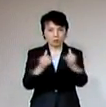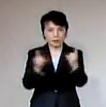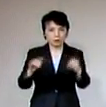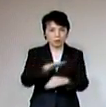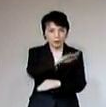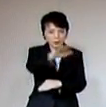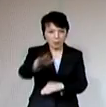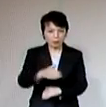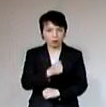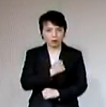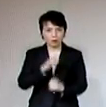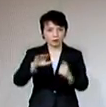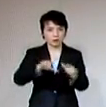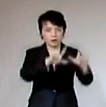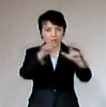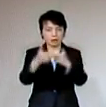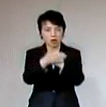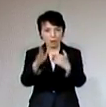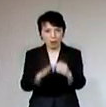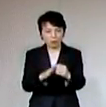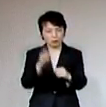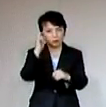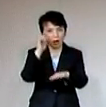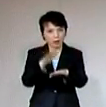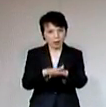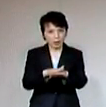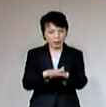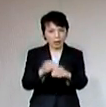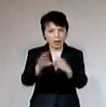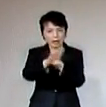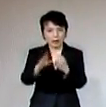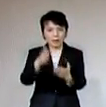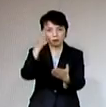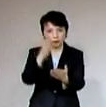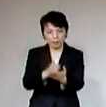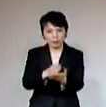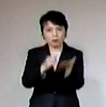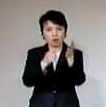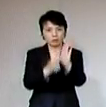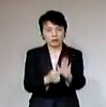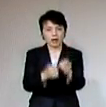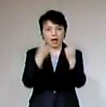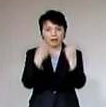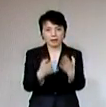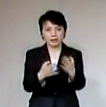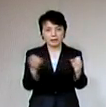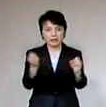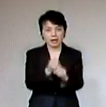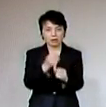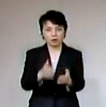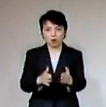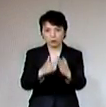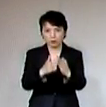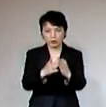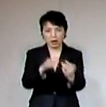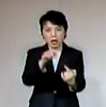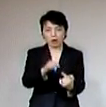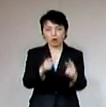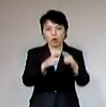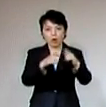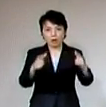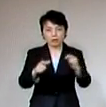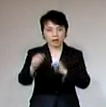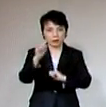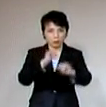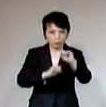の命と生活を守る上から脱原発を訴え、新たな産業の創出や雇用拡大に取